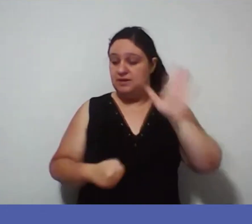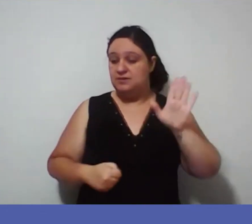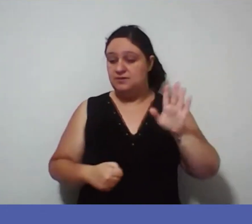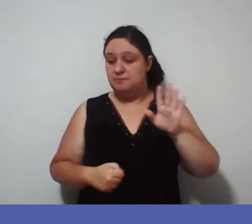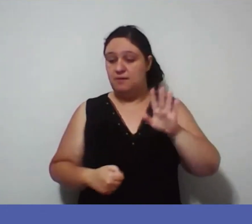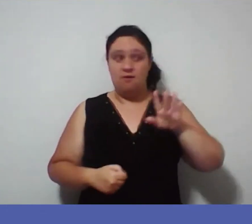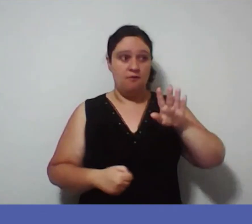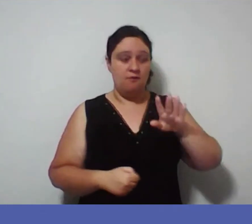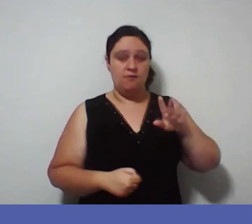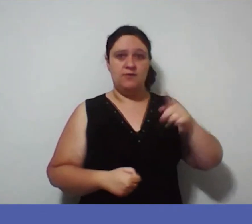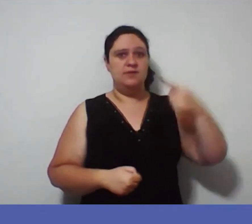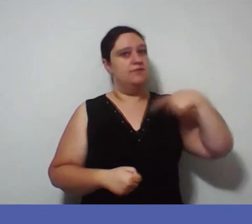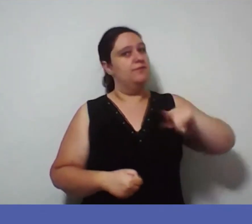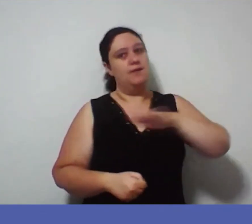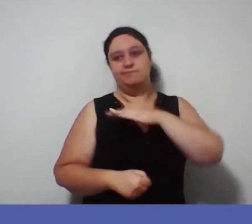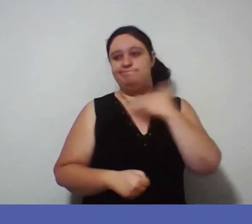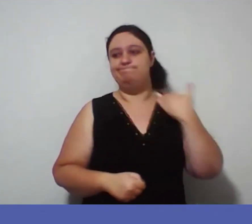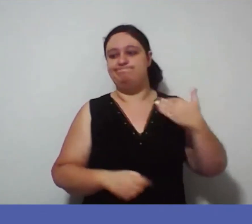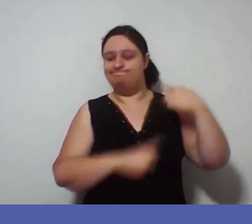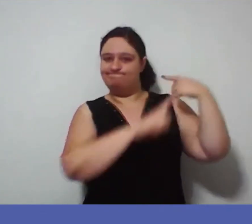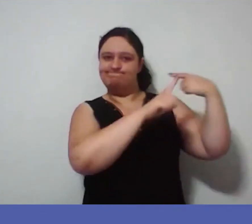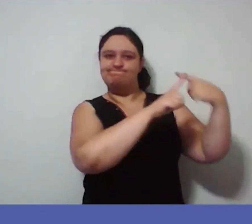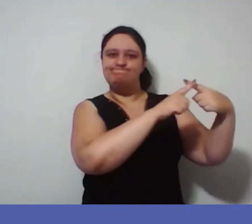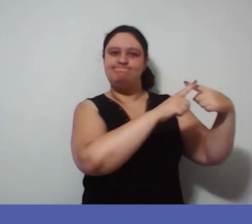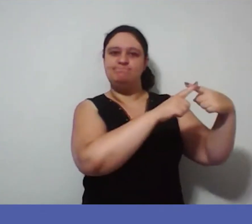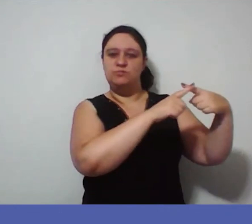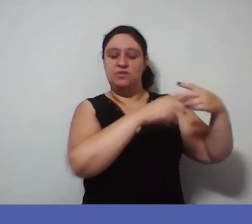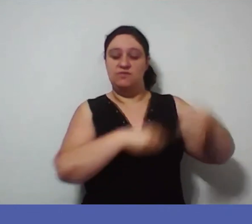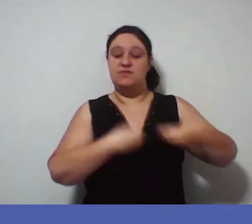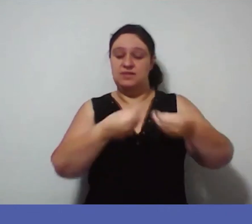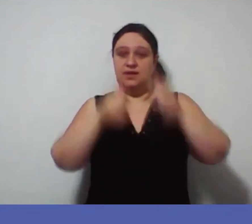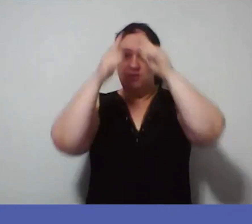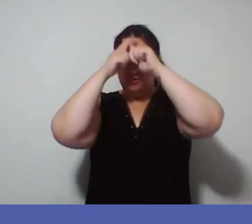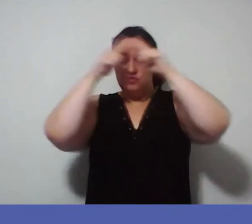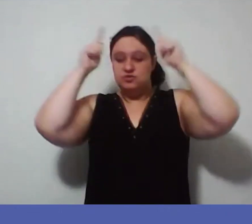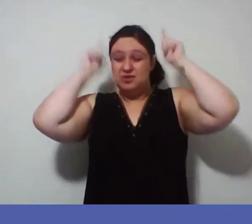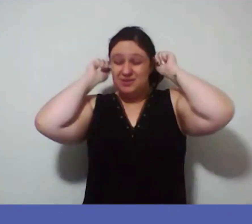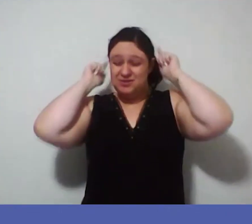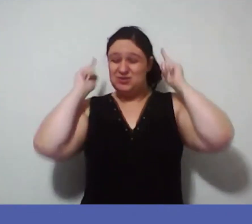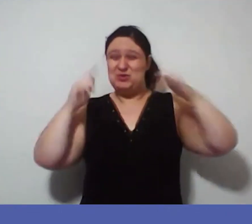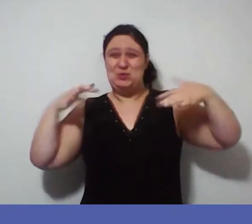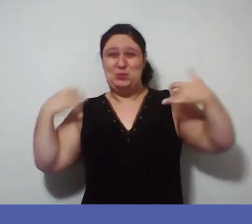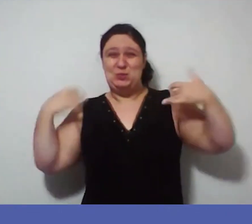morte, e o entregarão aos gentios para ser escarnecido,